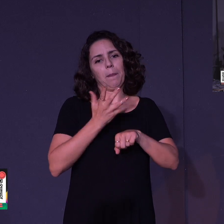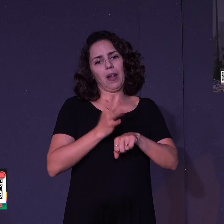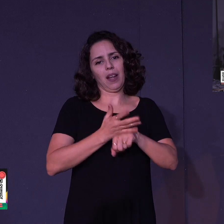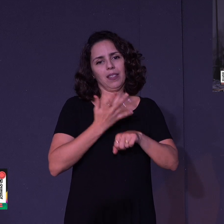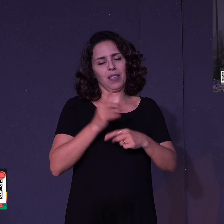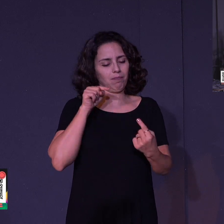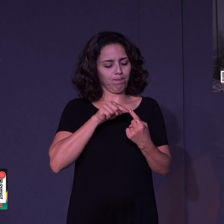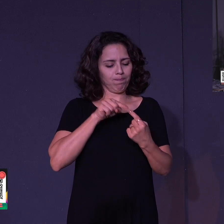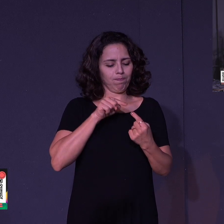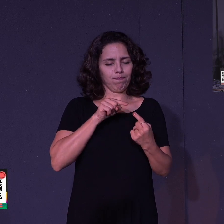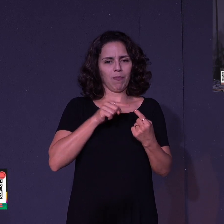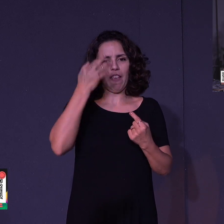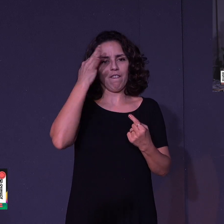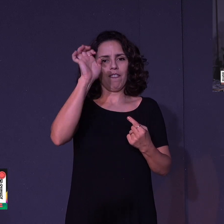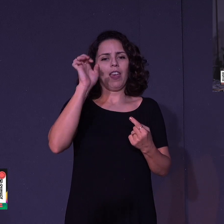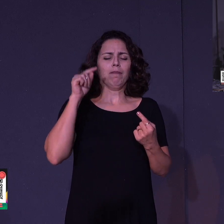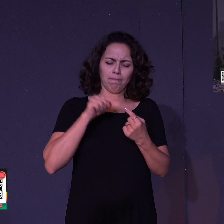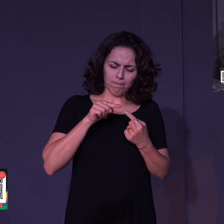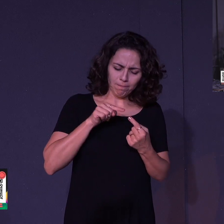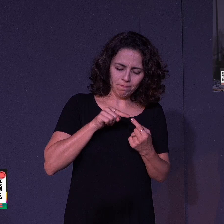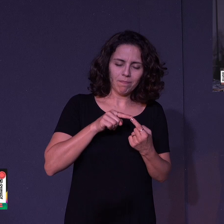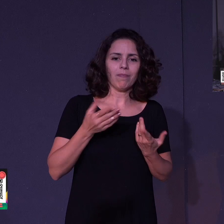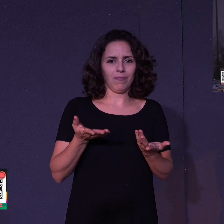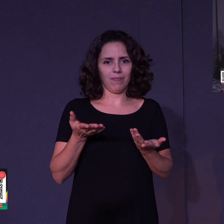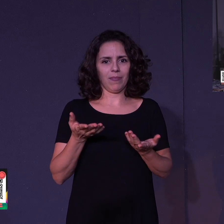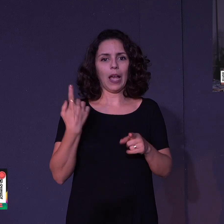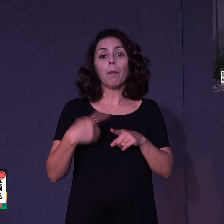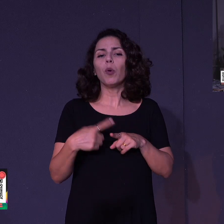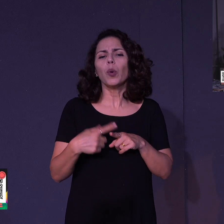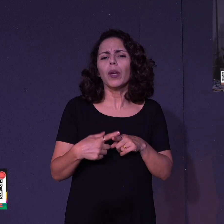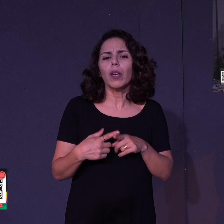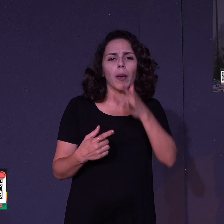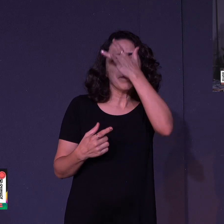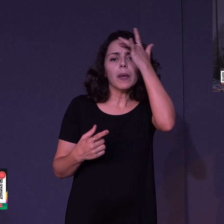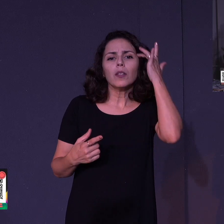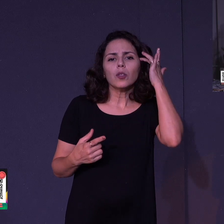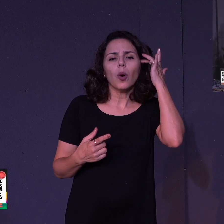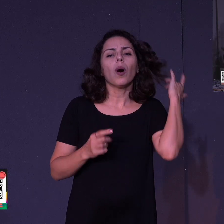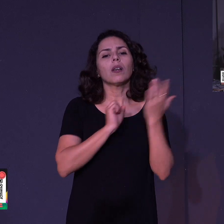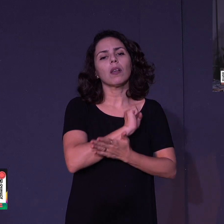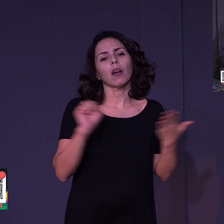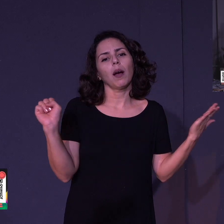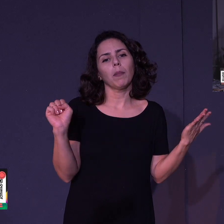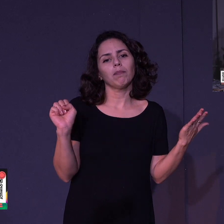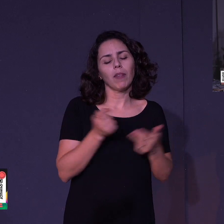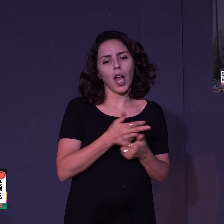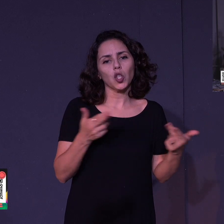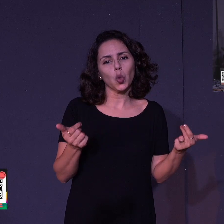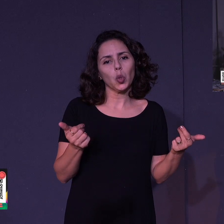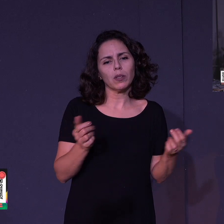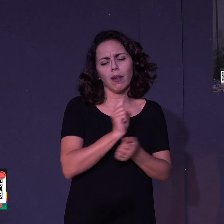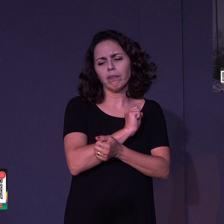somente Deus pode me dar. As coisas perecem, as pessoas se vão, mas o Senhor é eterno. Ele sabe